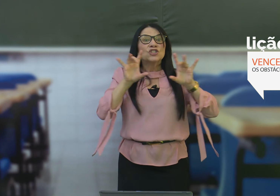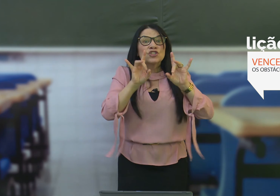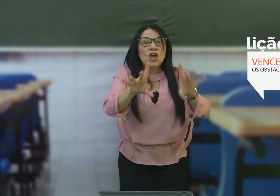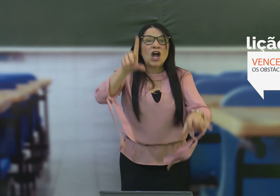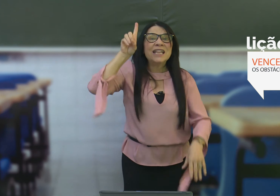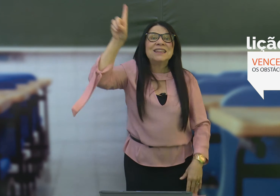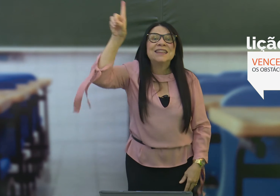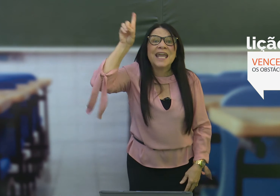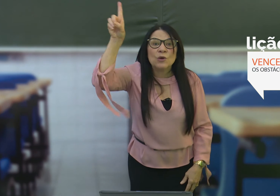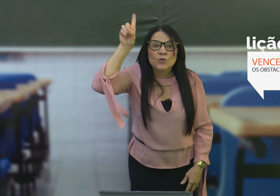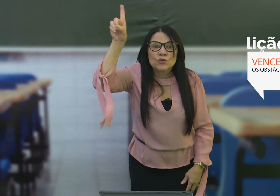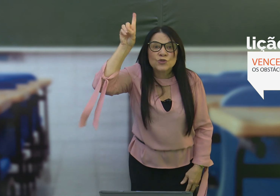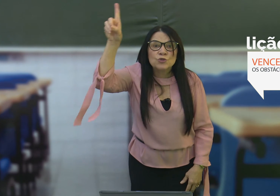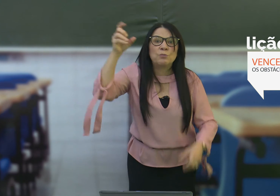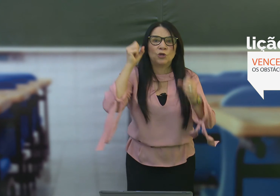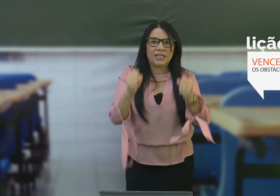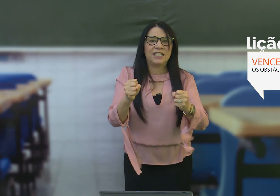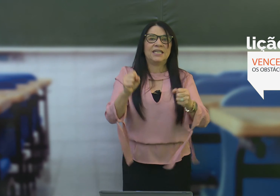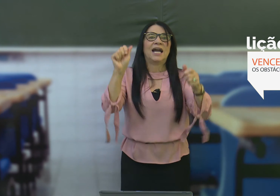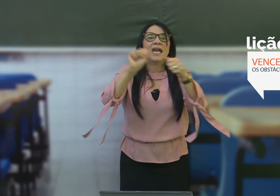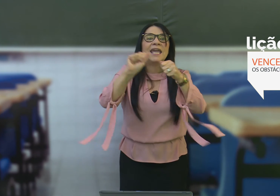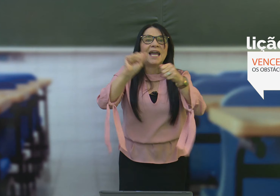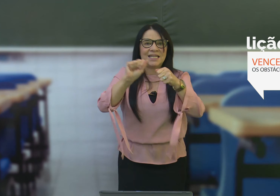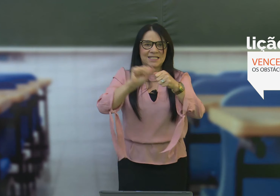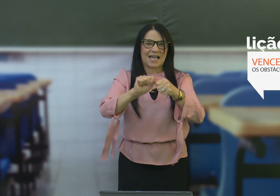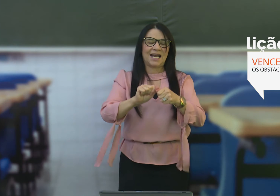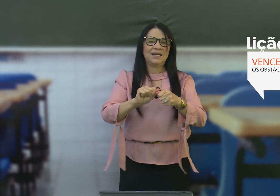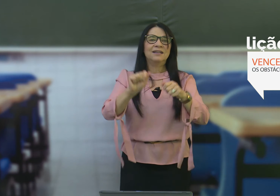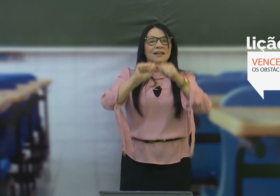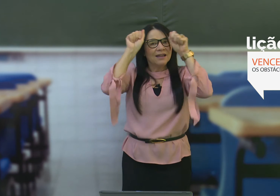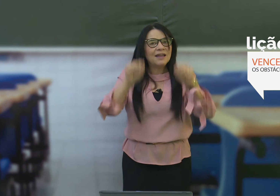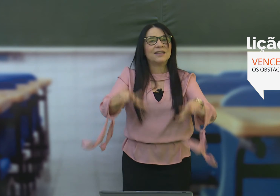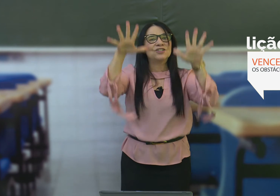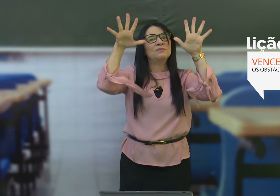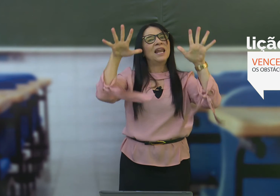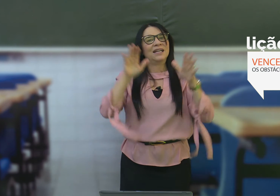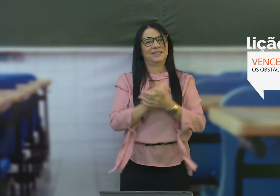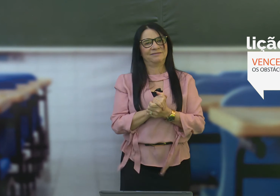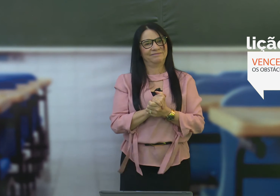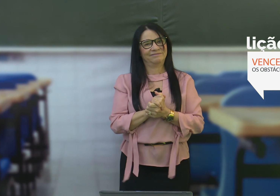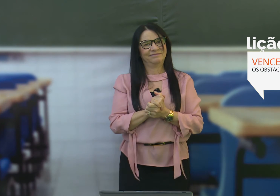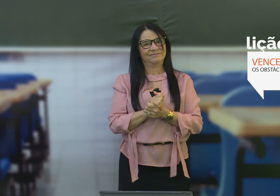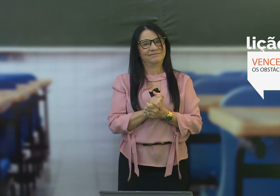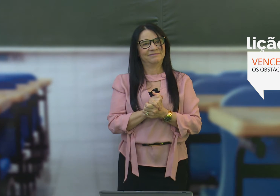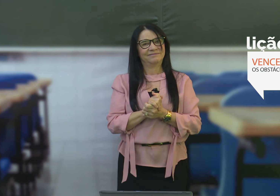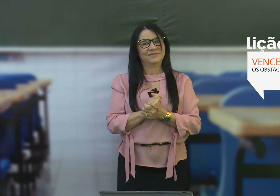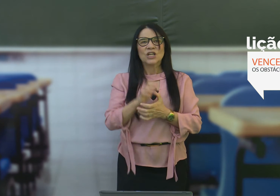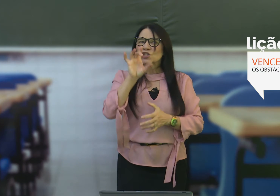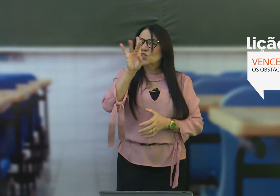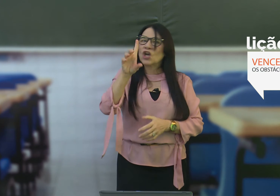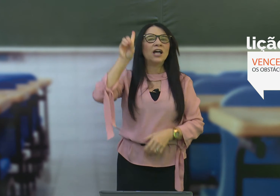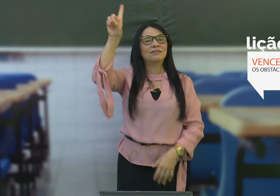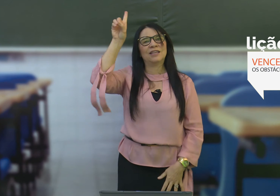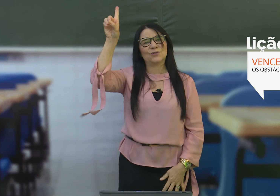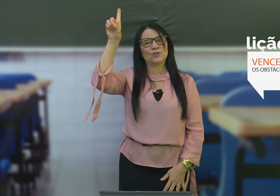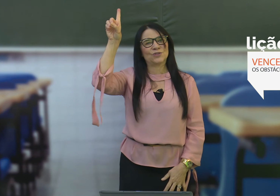Só Deus poderia realizar este milagre. Só Deus.